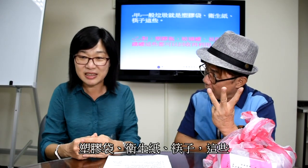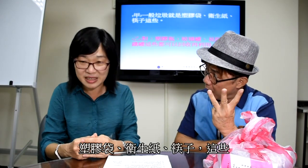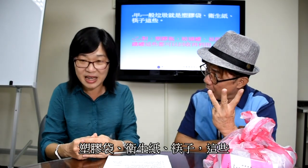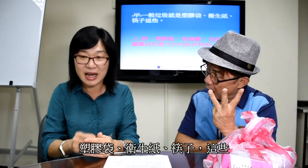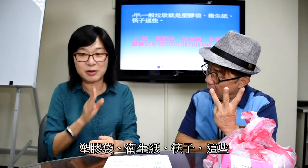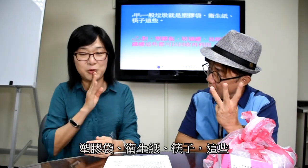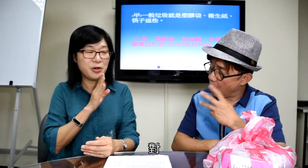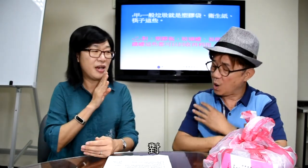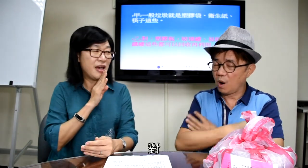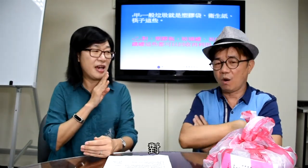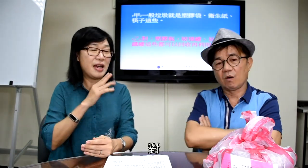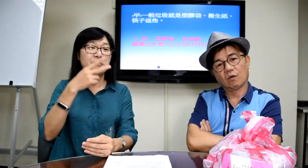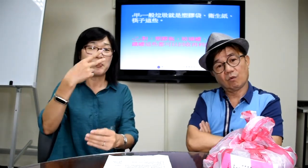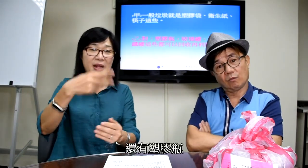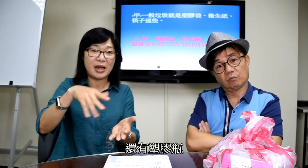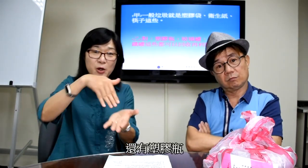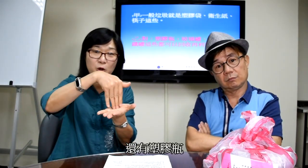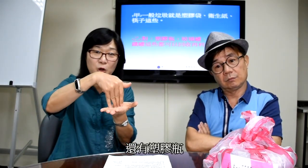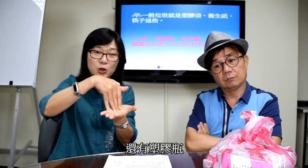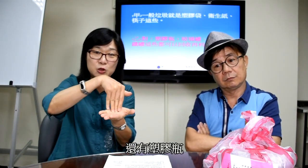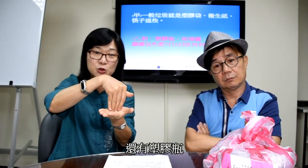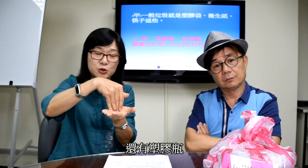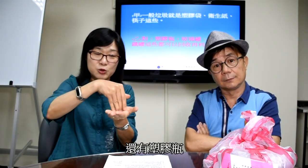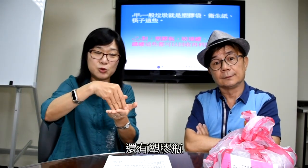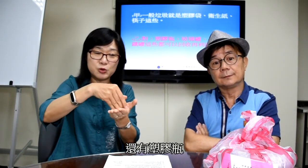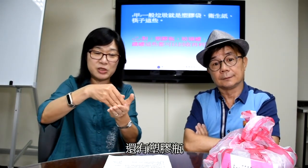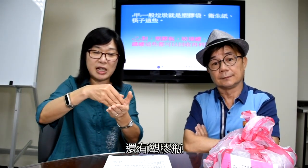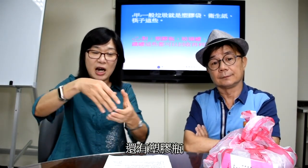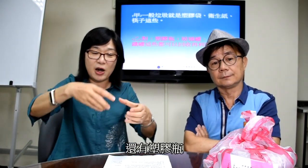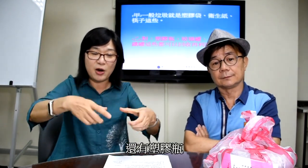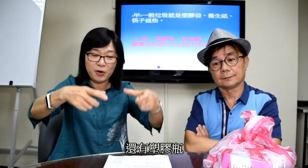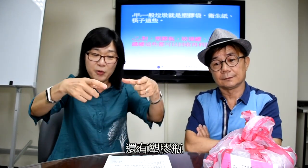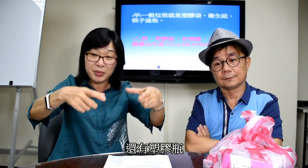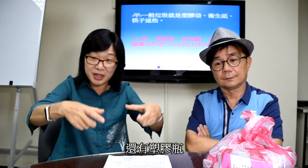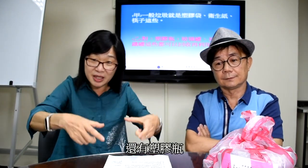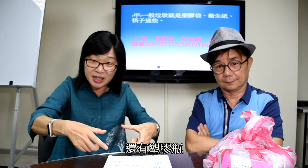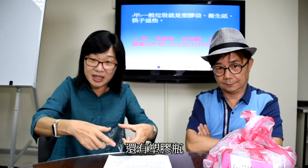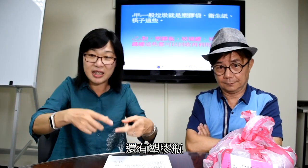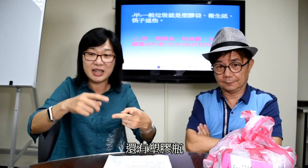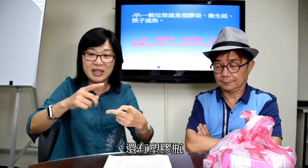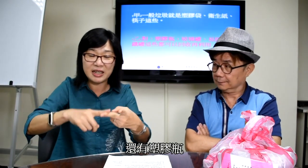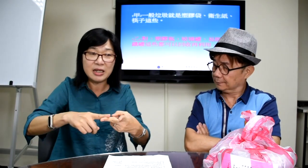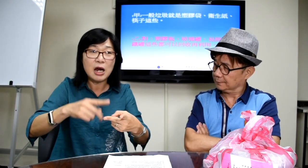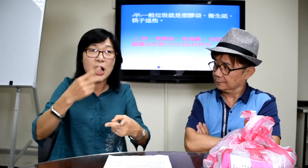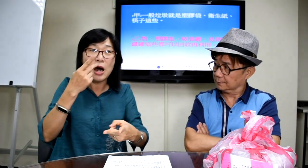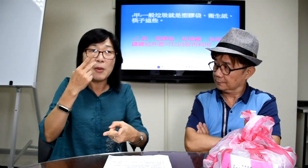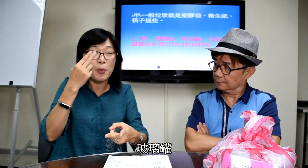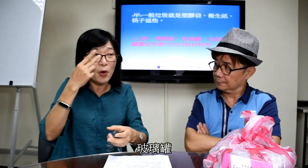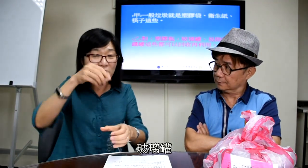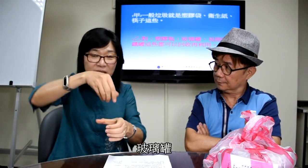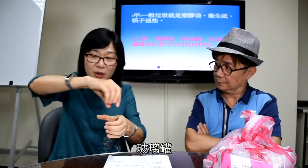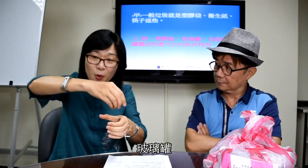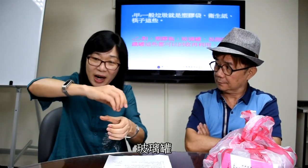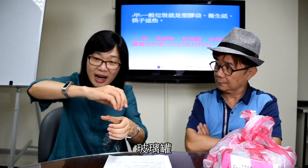些，对，还有塑胶瓶、玻璃